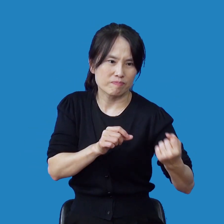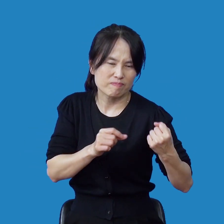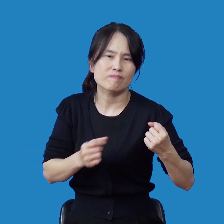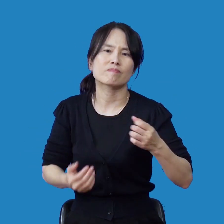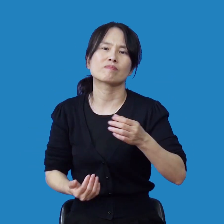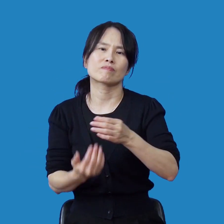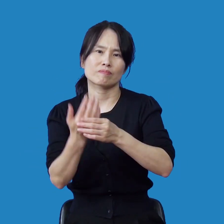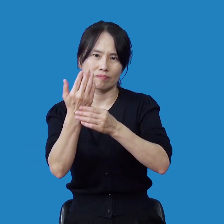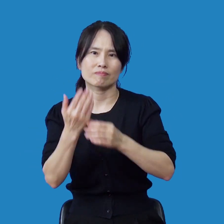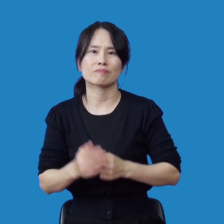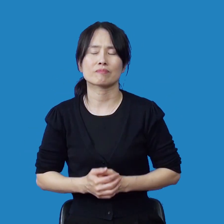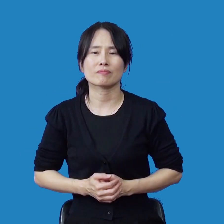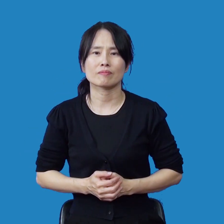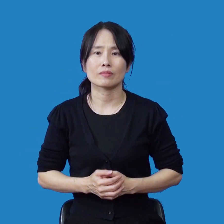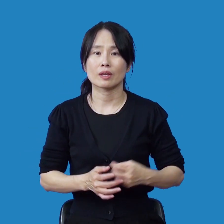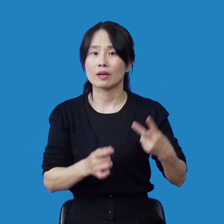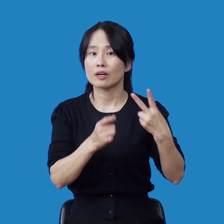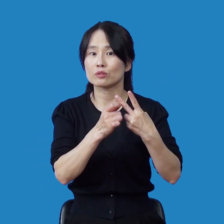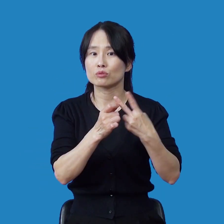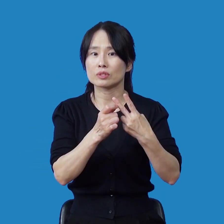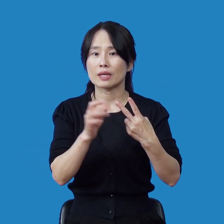둘째로는 양선입니다.